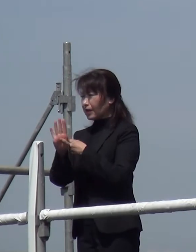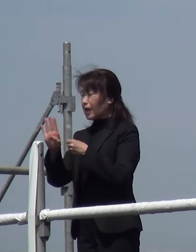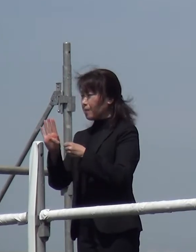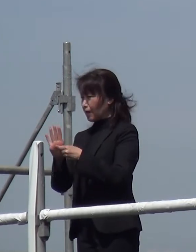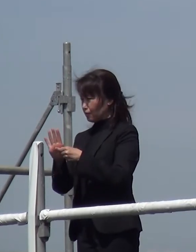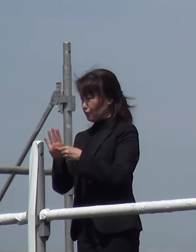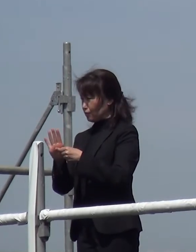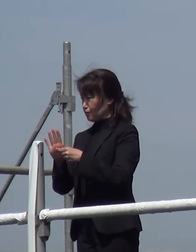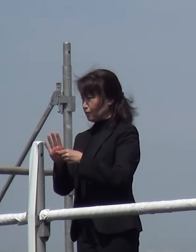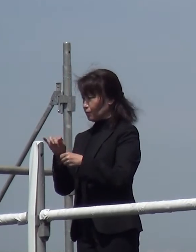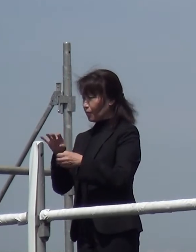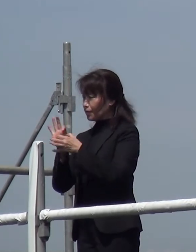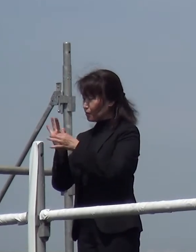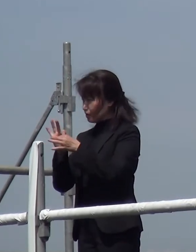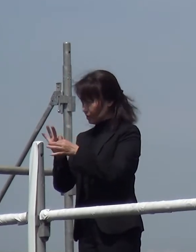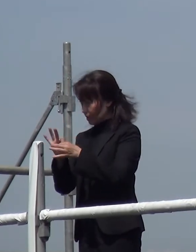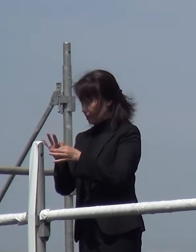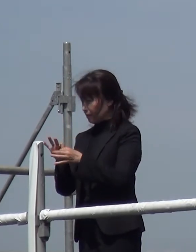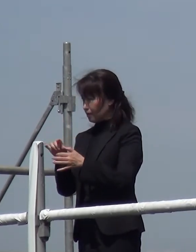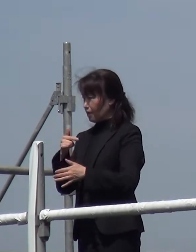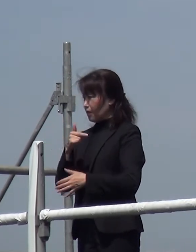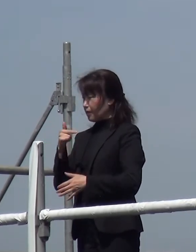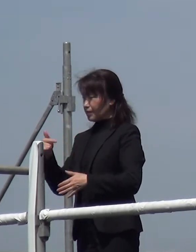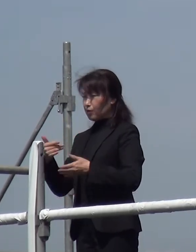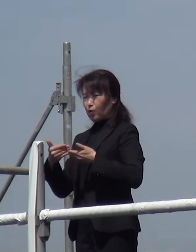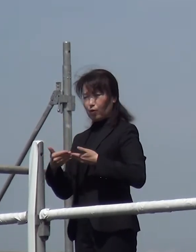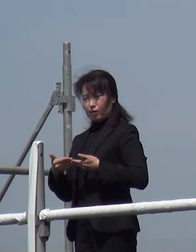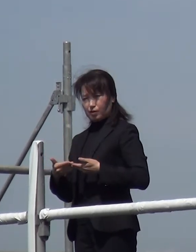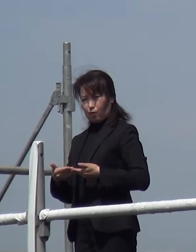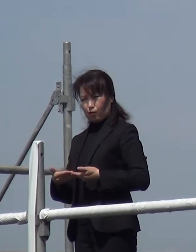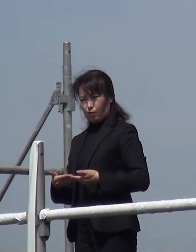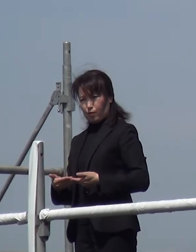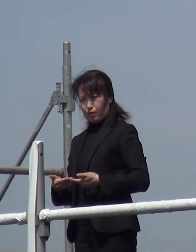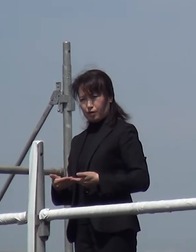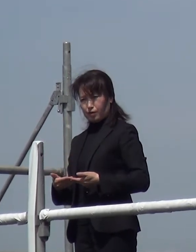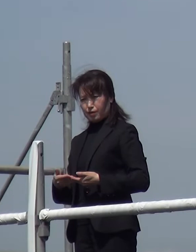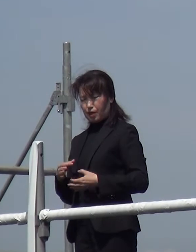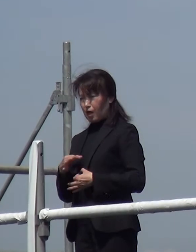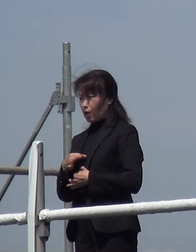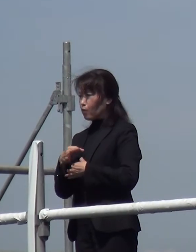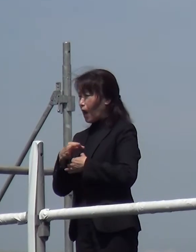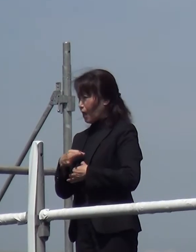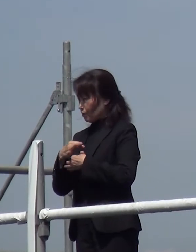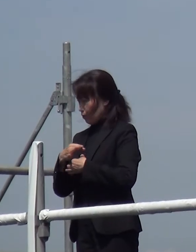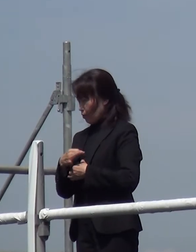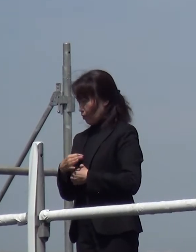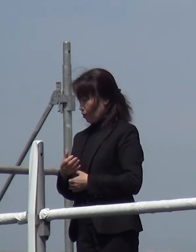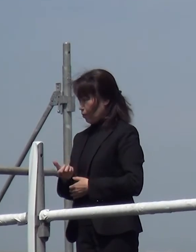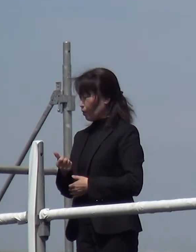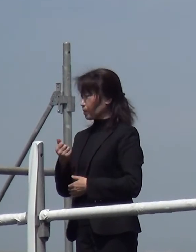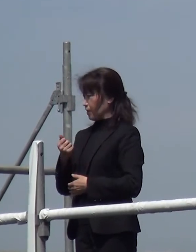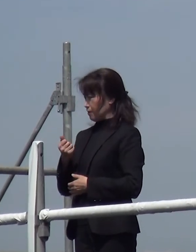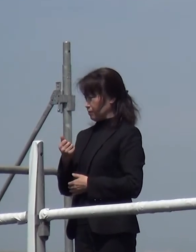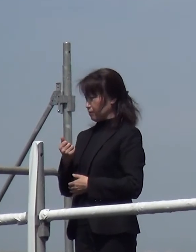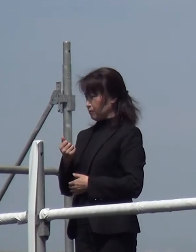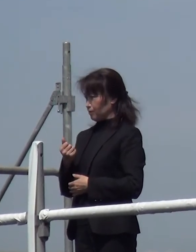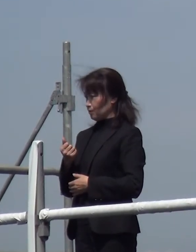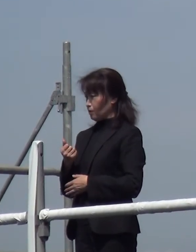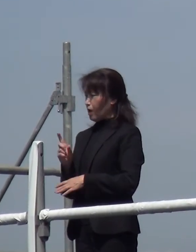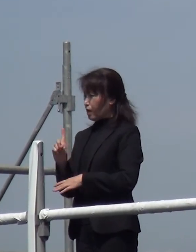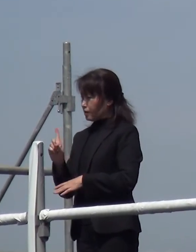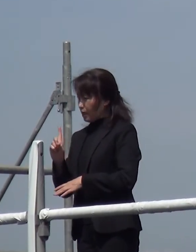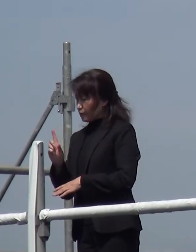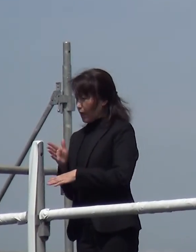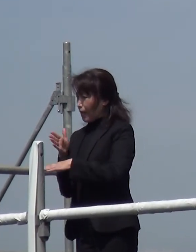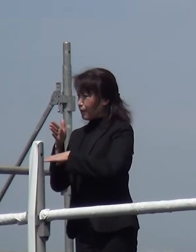爆について非常に重い不安を抱いている、それを何とか乗